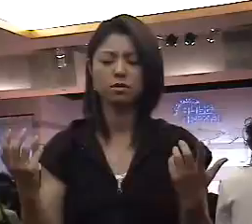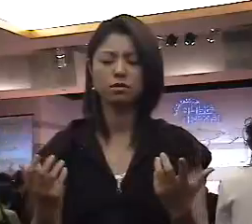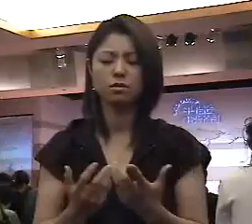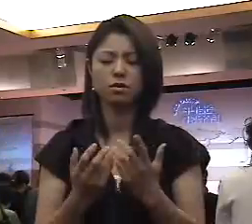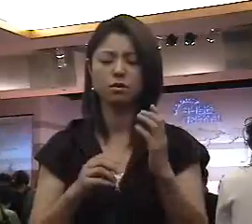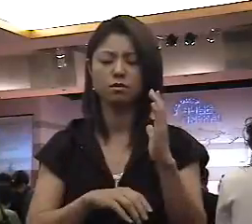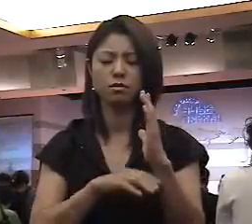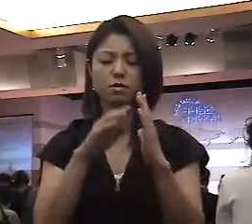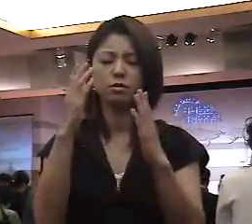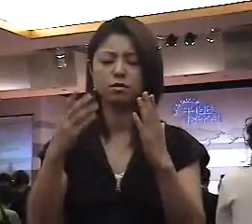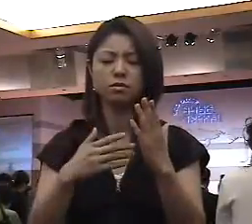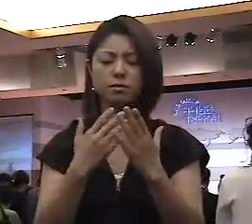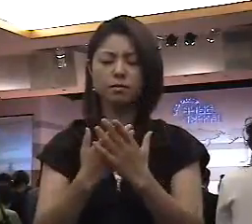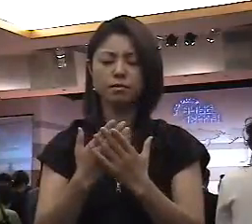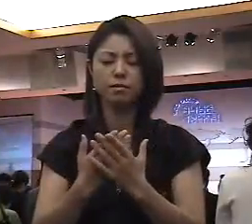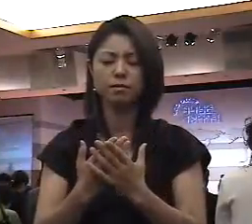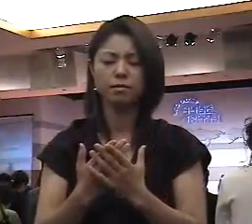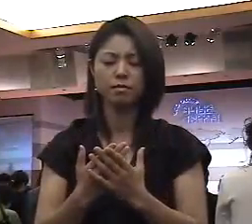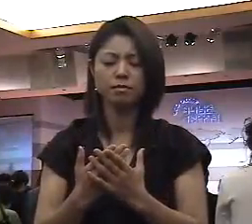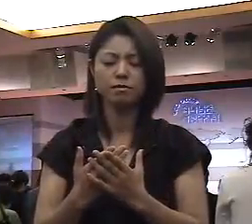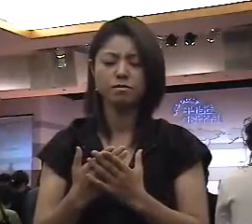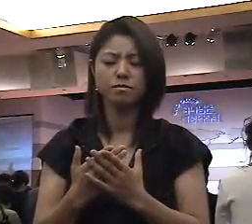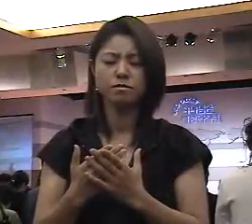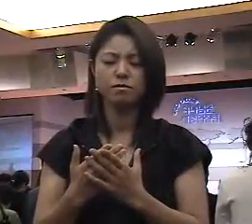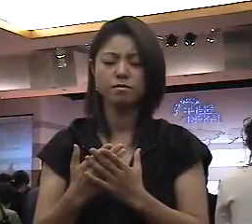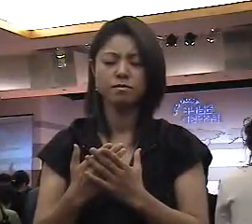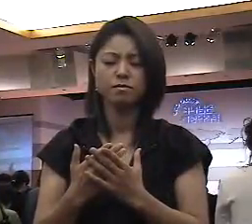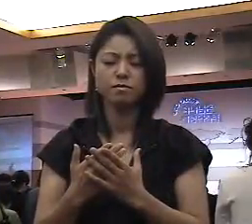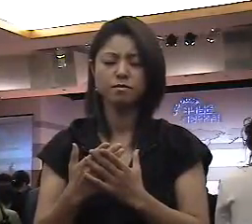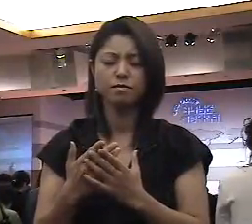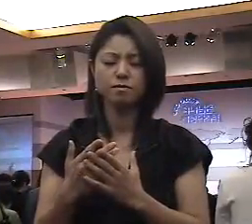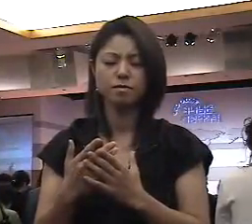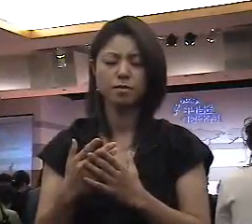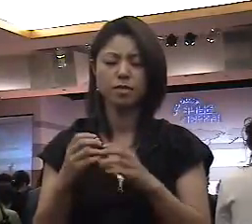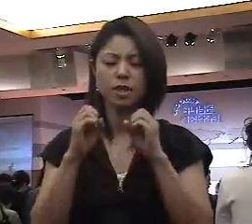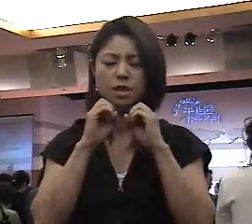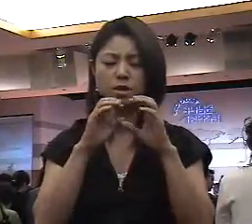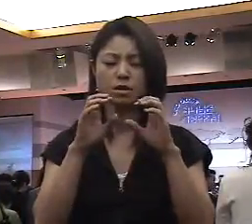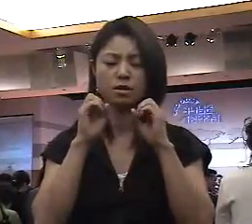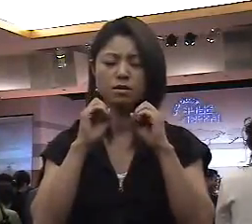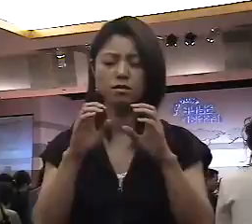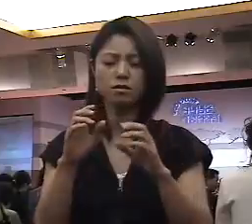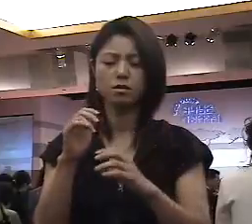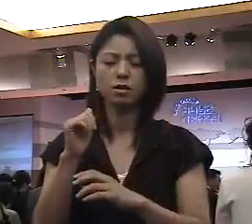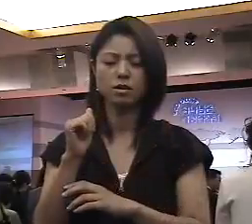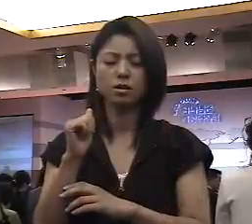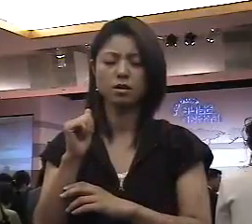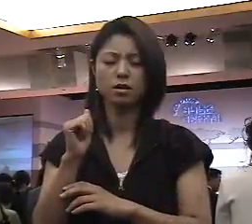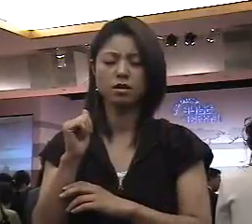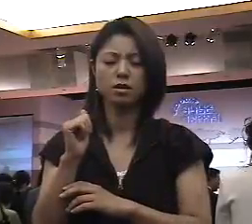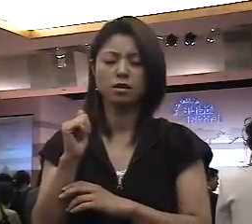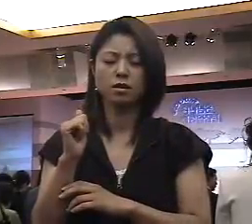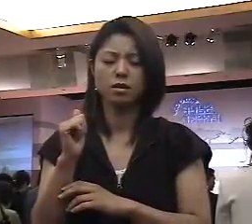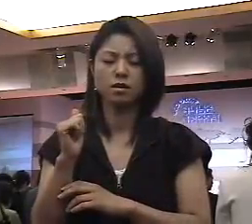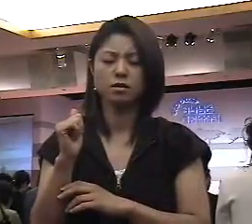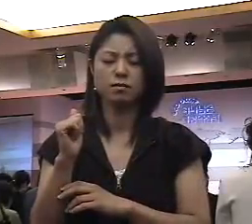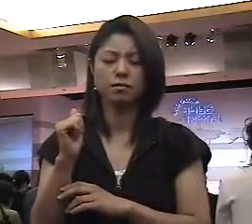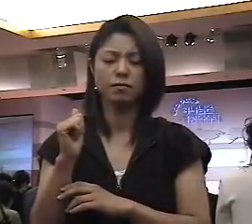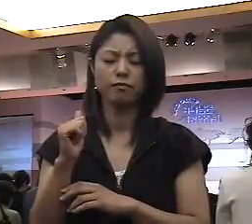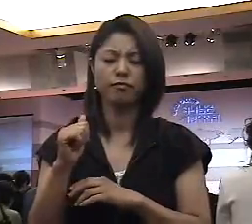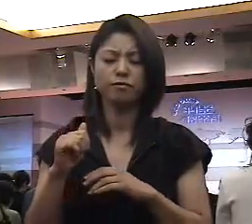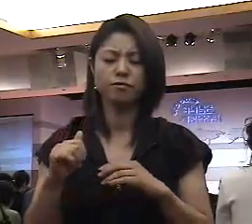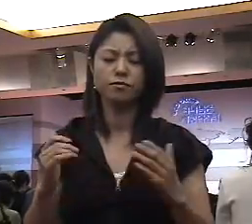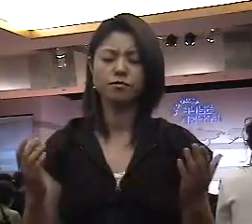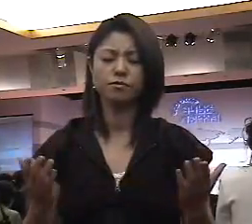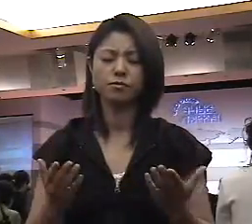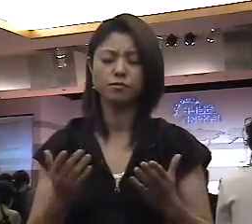주옵소서. 오늘도 주님의 명령에 순종하여 케냐에서 의료 사역하시는 이간우 김혜심 성사님의 사역을 위해